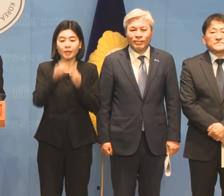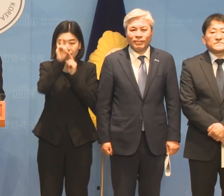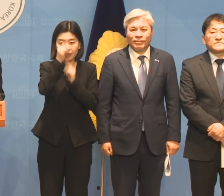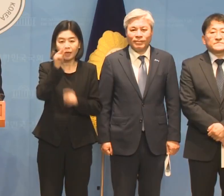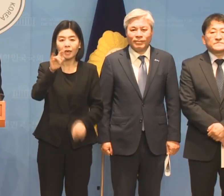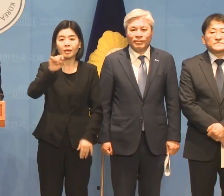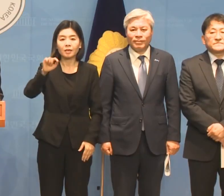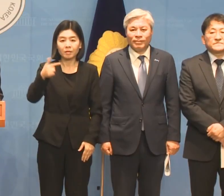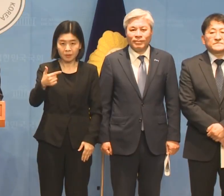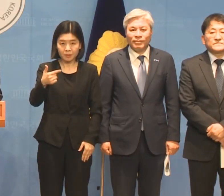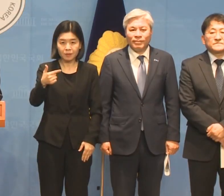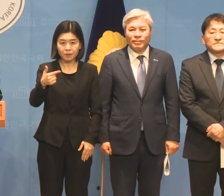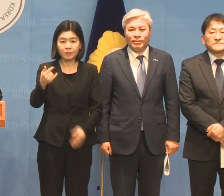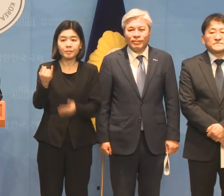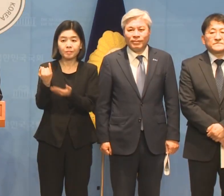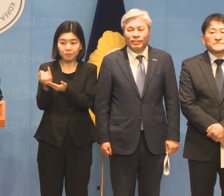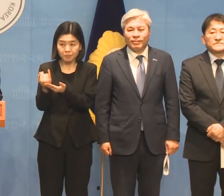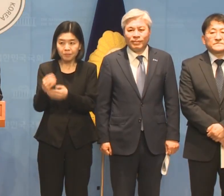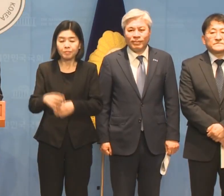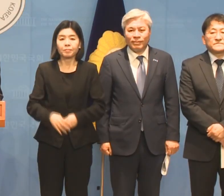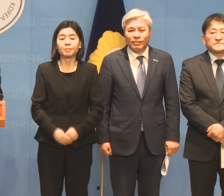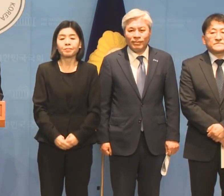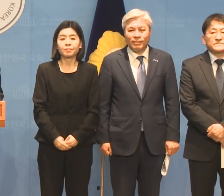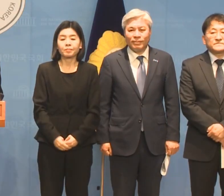이혜민 조국혁신당 최고위원님이십니다.